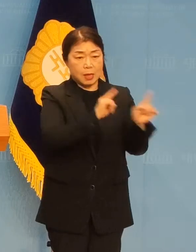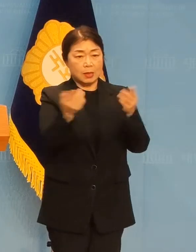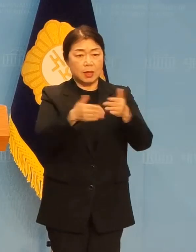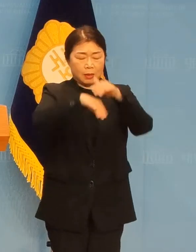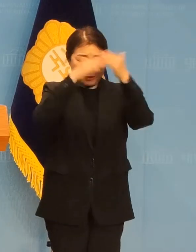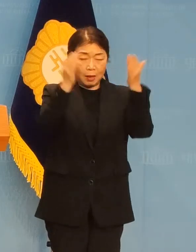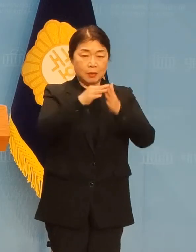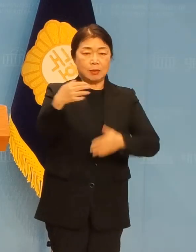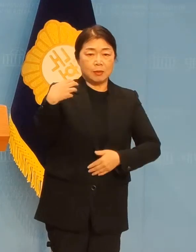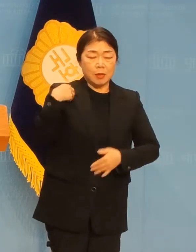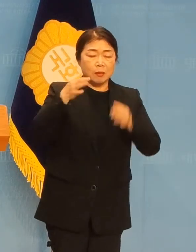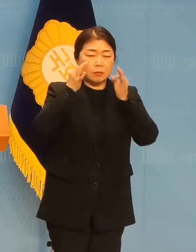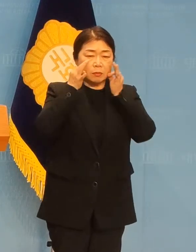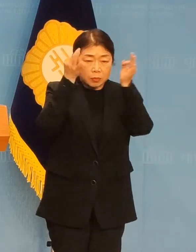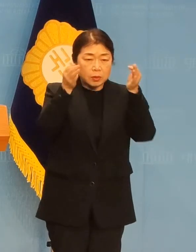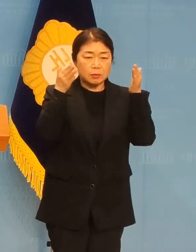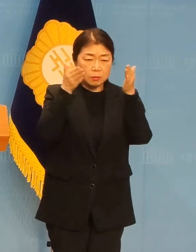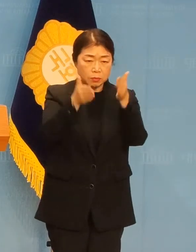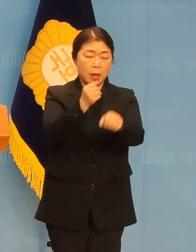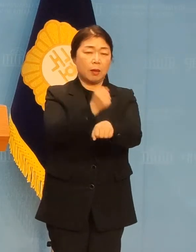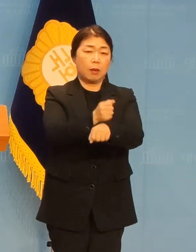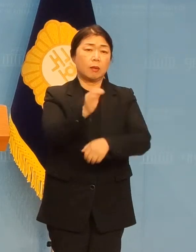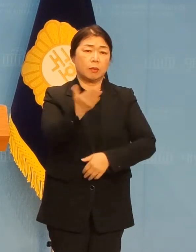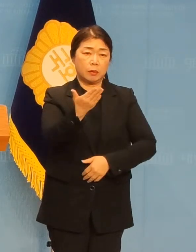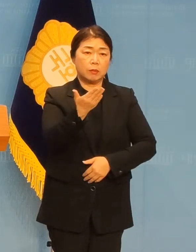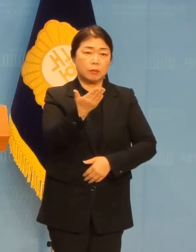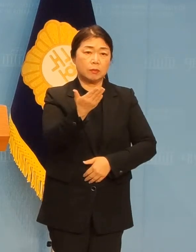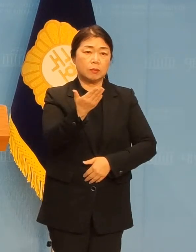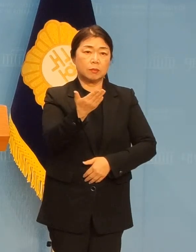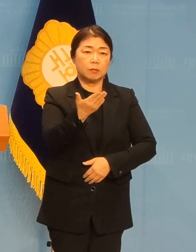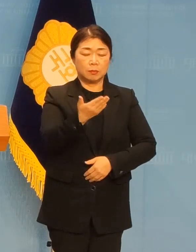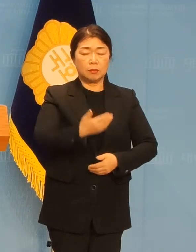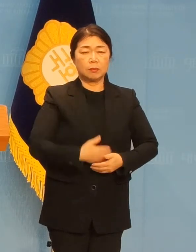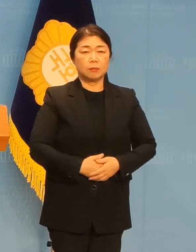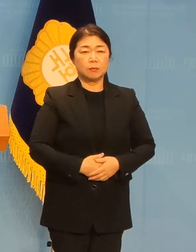모든 책임을 다해야 할 중차대한 시기입니다.